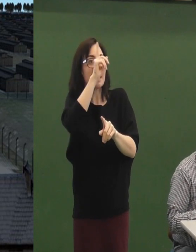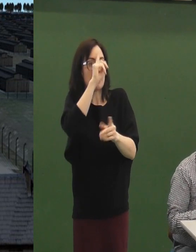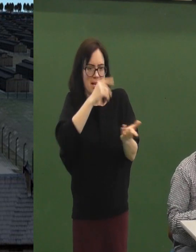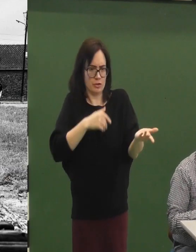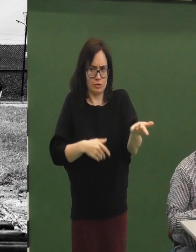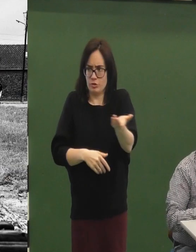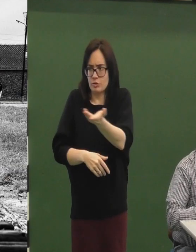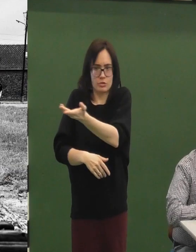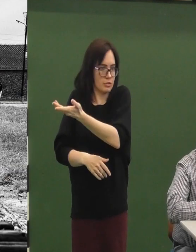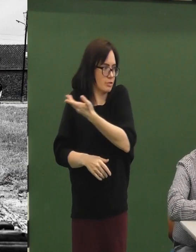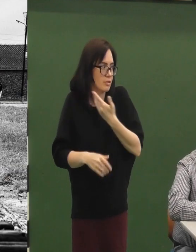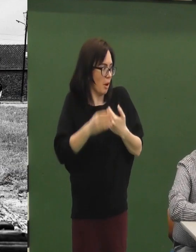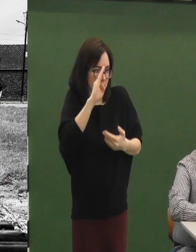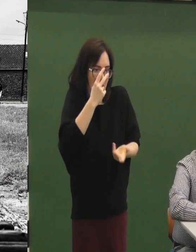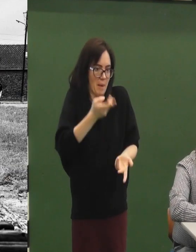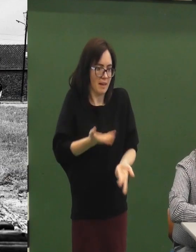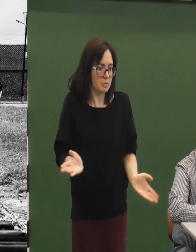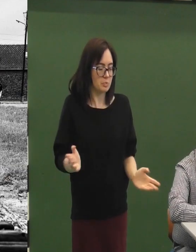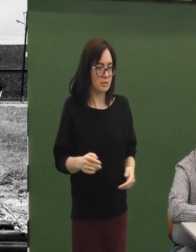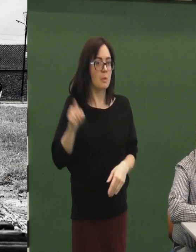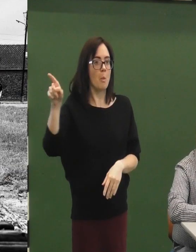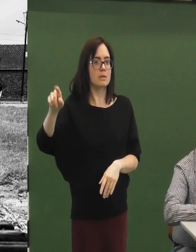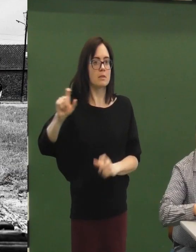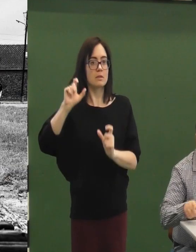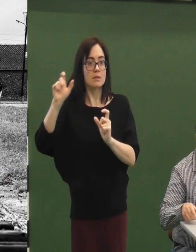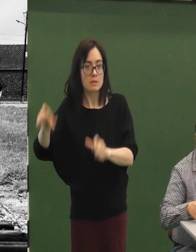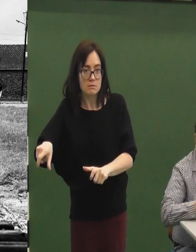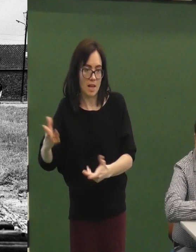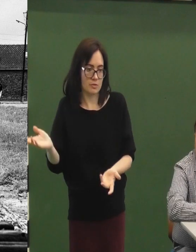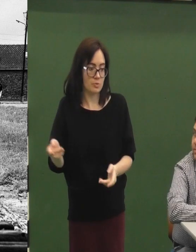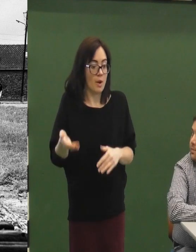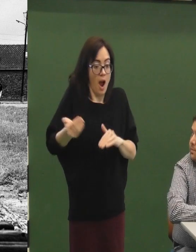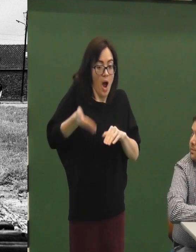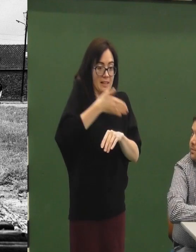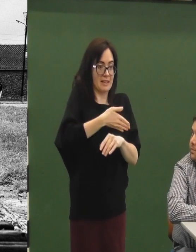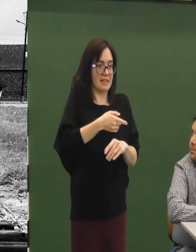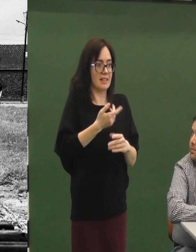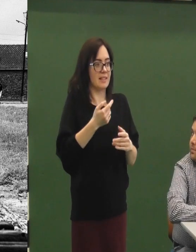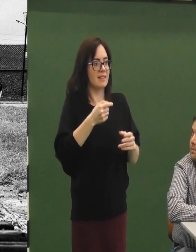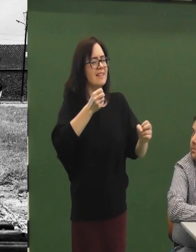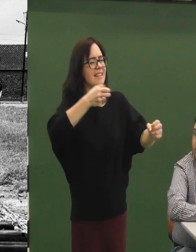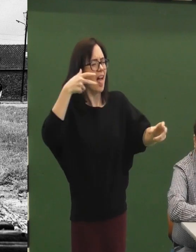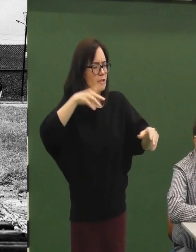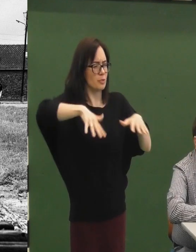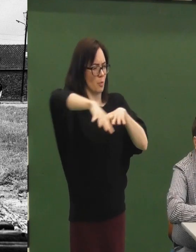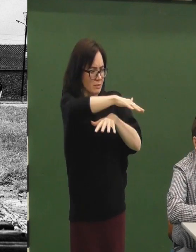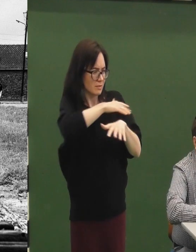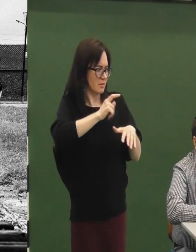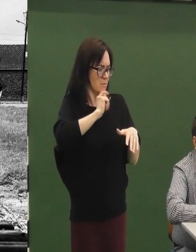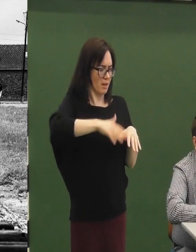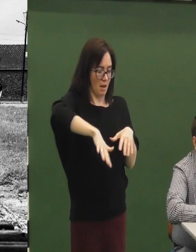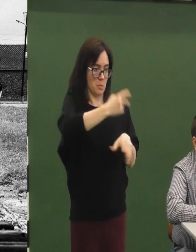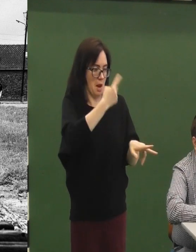nem látunk katonaként. Csak a magyarok voltak, a nyilasok voltak, és